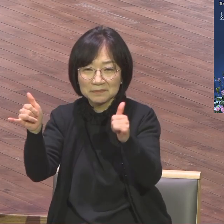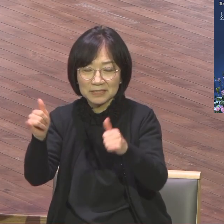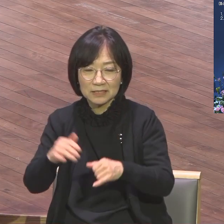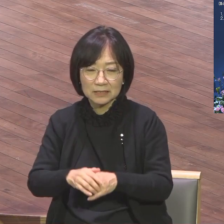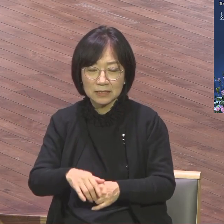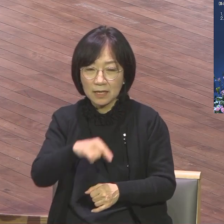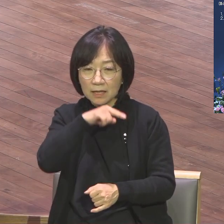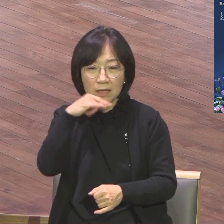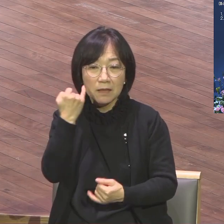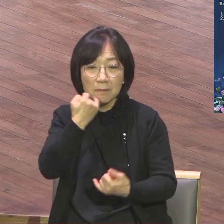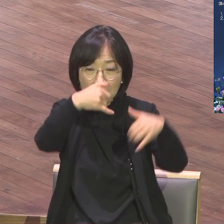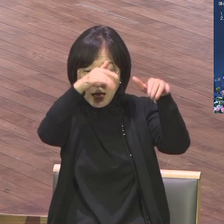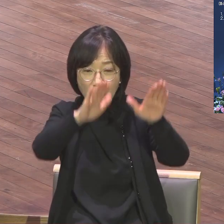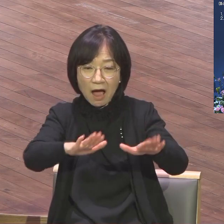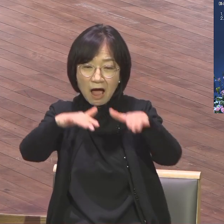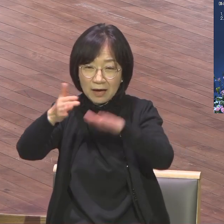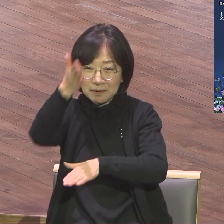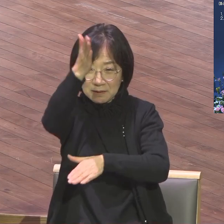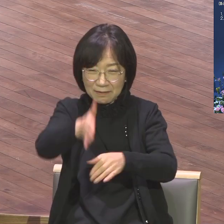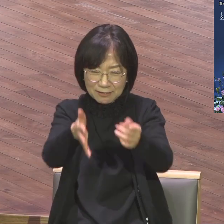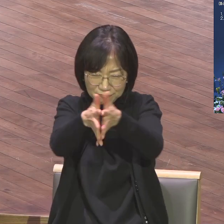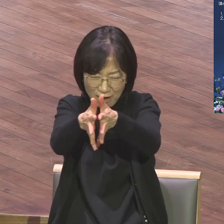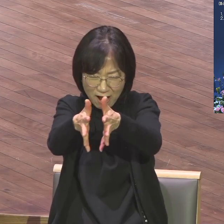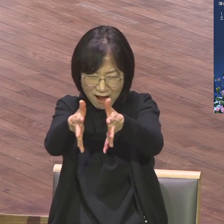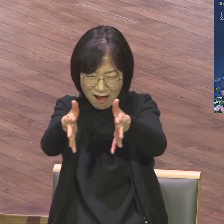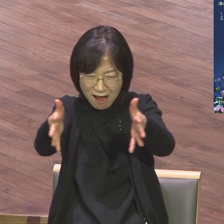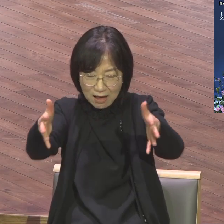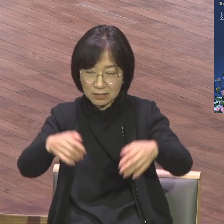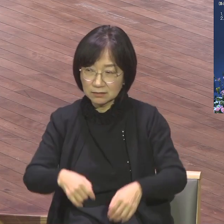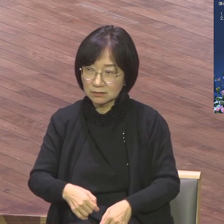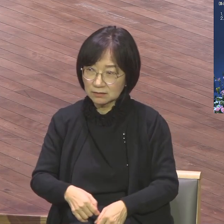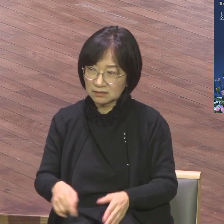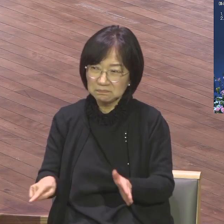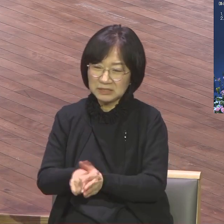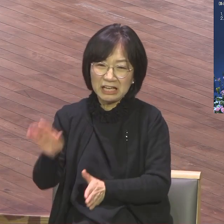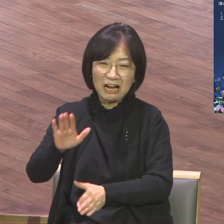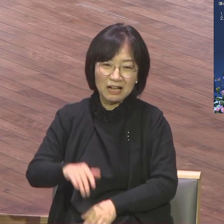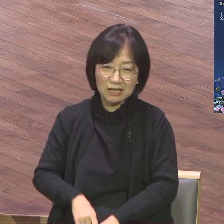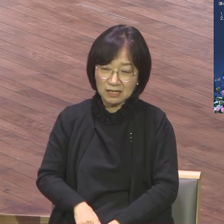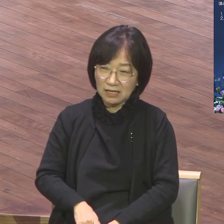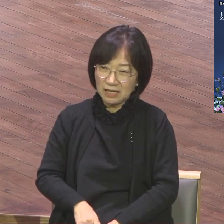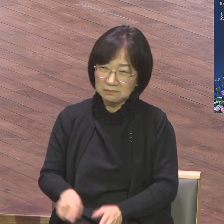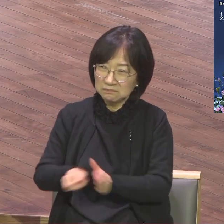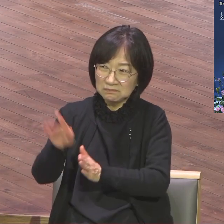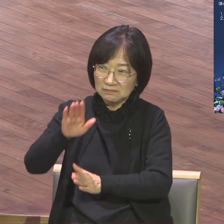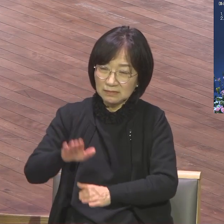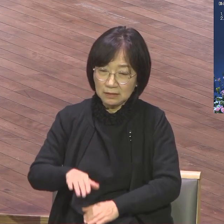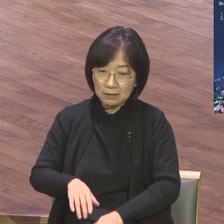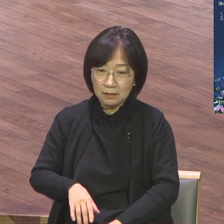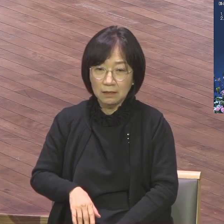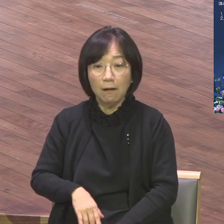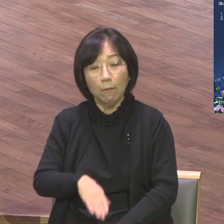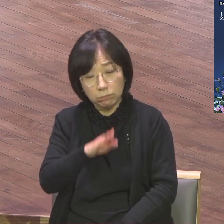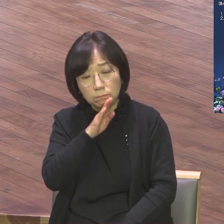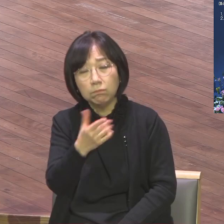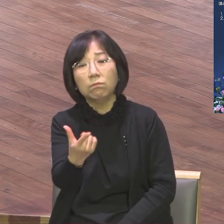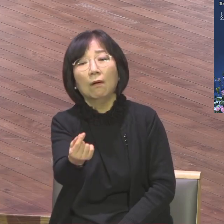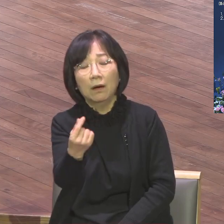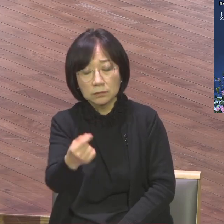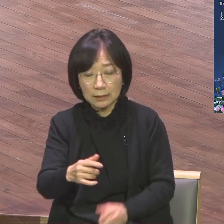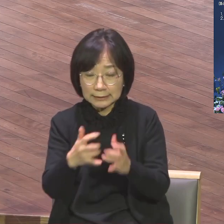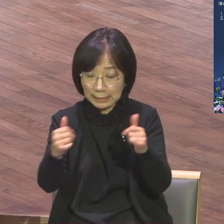인간은 홍해 갈 수 없어요. 맞아요. 자유주의 신학자들 맞습니다. 그런데 전능하신